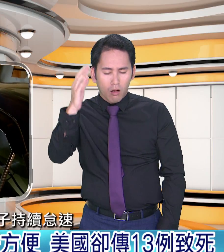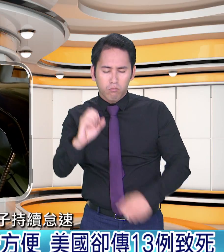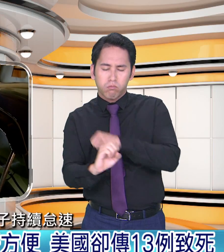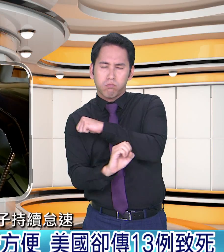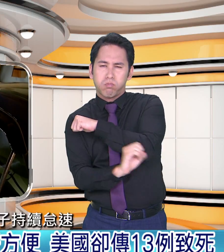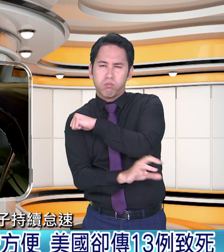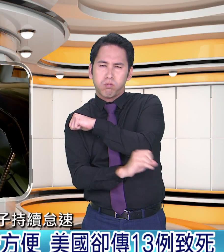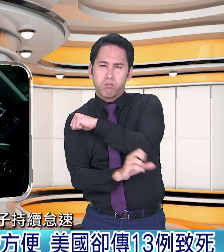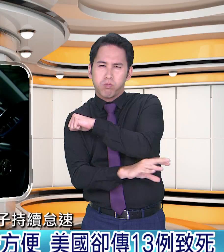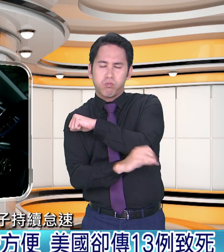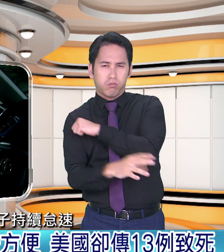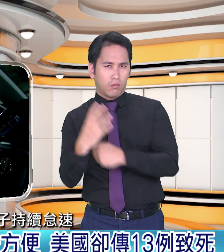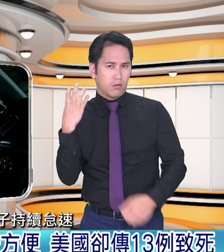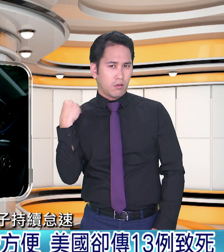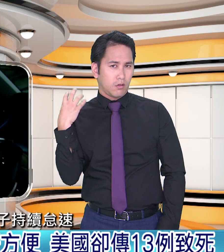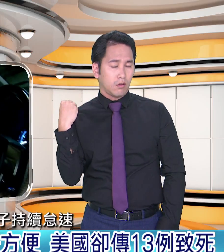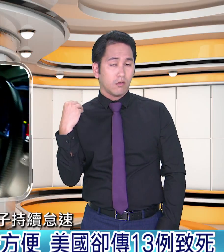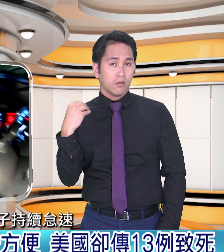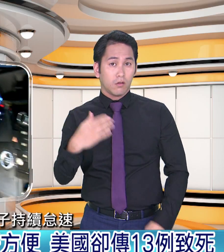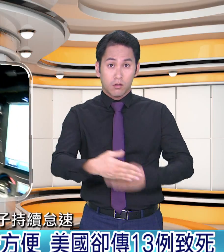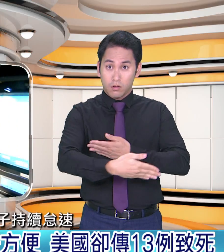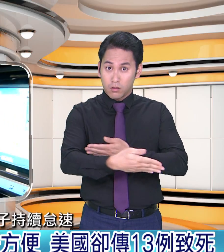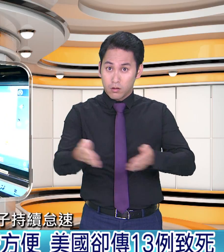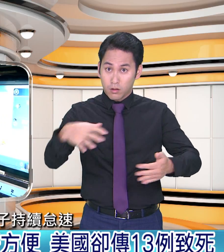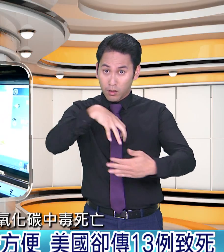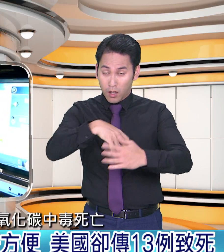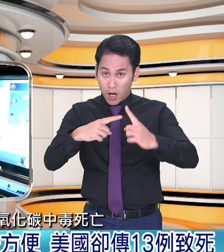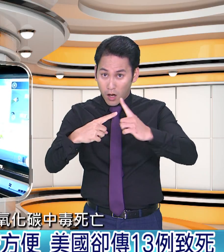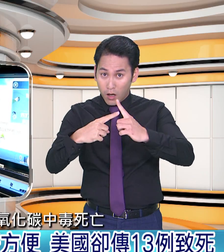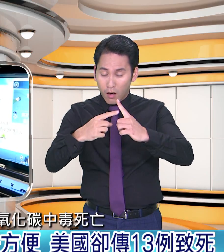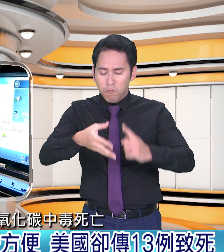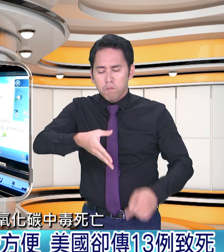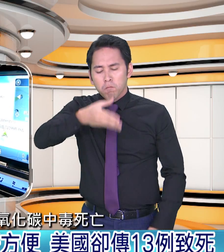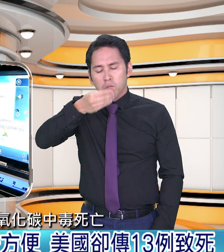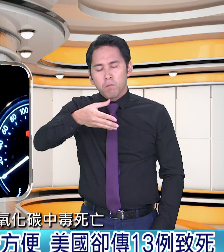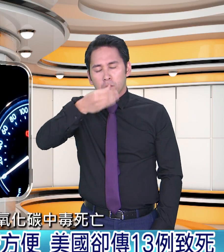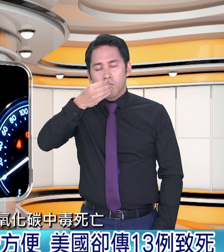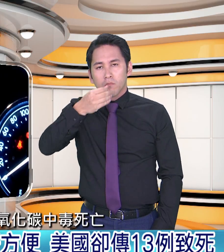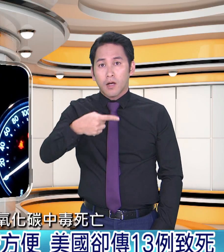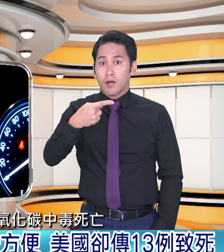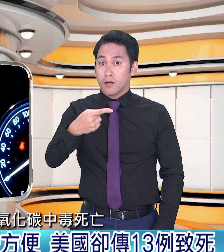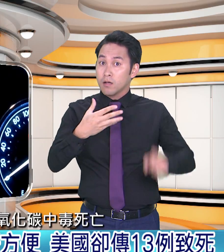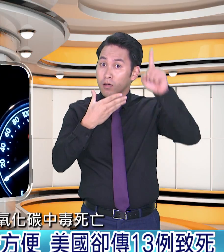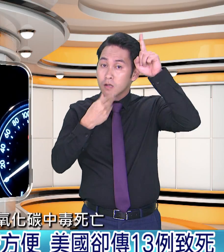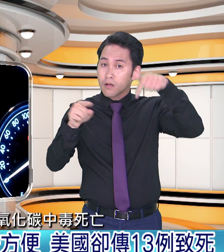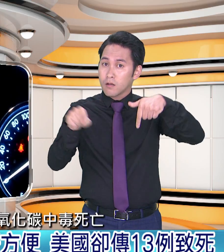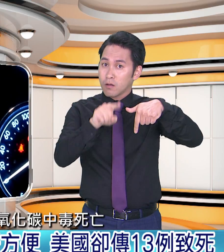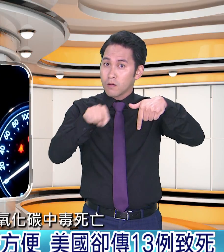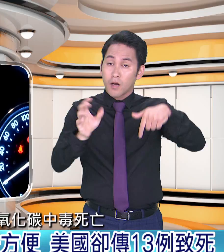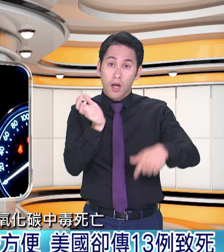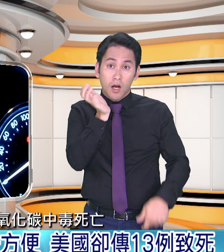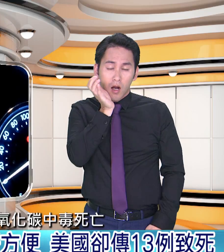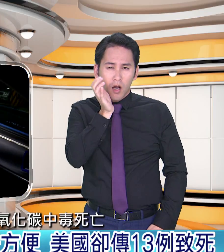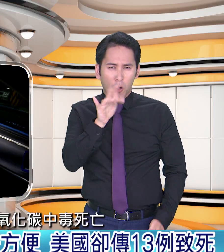内车库的车子持续怠速，导致屋内人员一氧化碳中毒死亡。